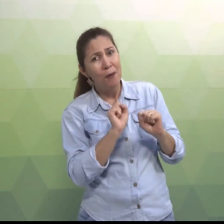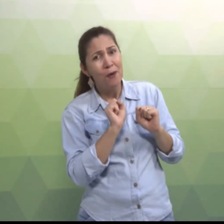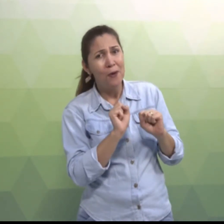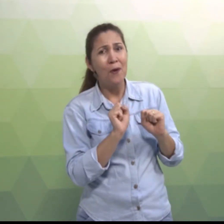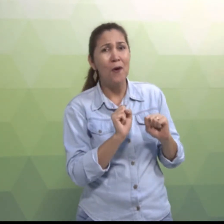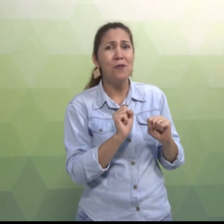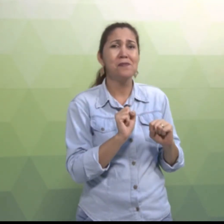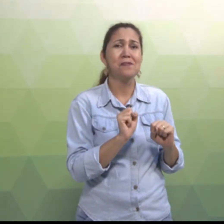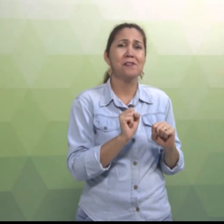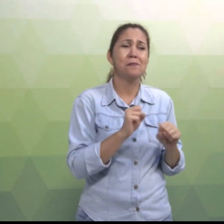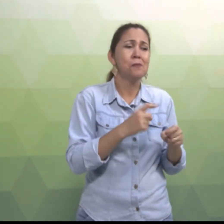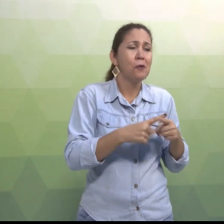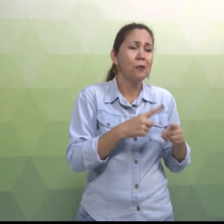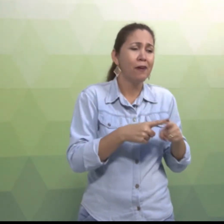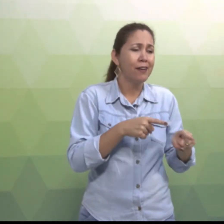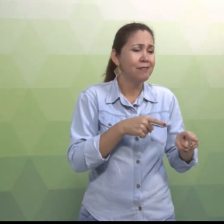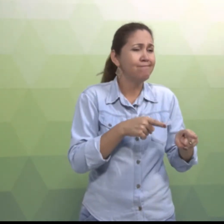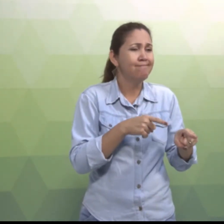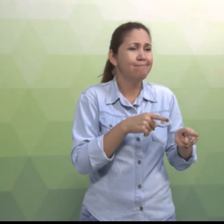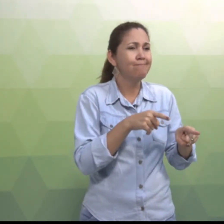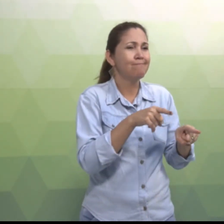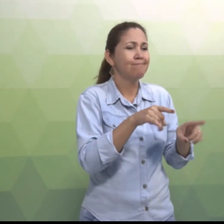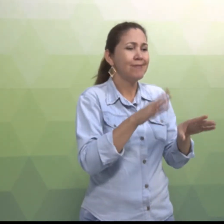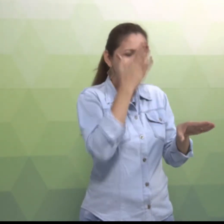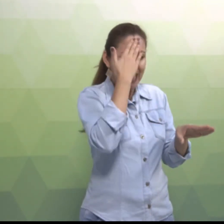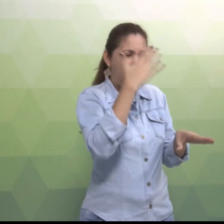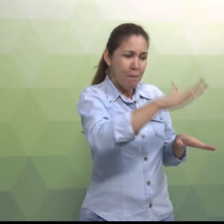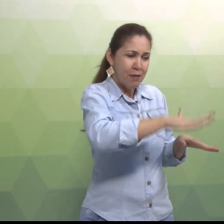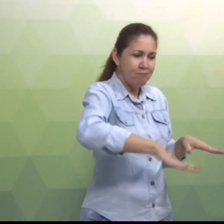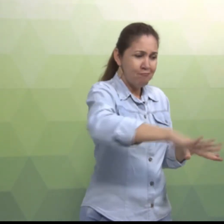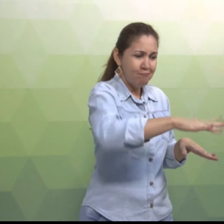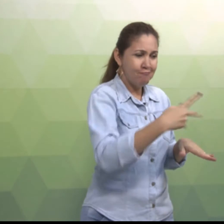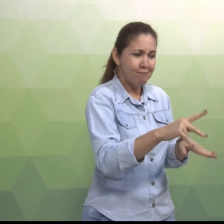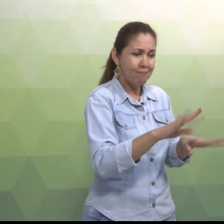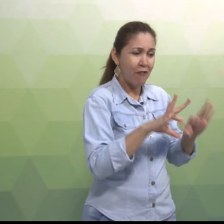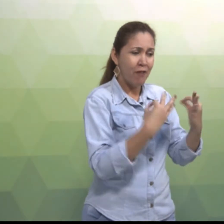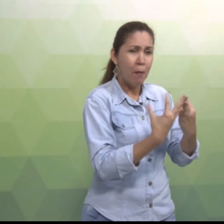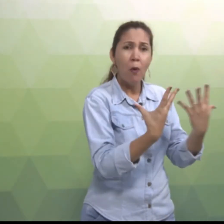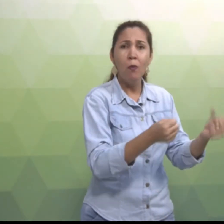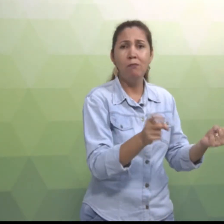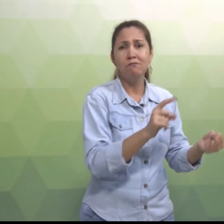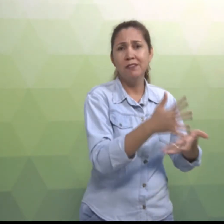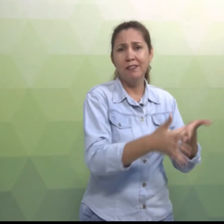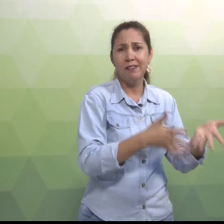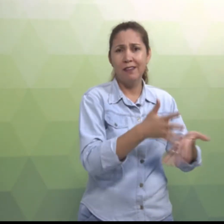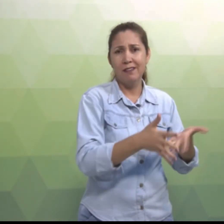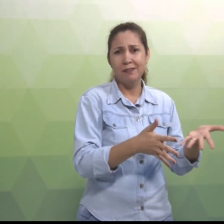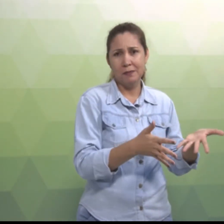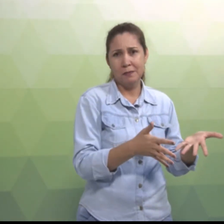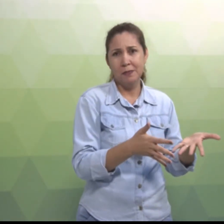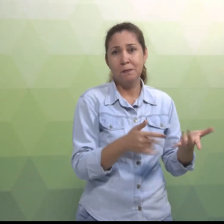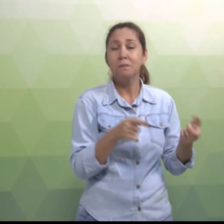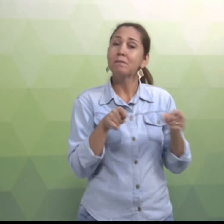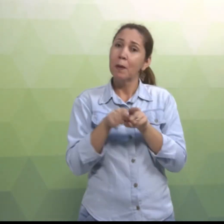com medo e fica com vergonha. Então, nesse espaço familiar, não aceita a língua de